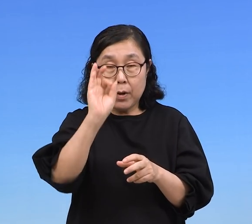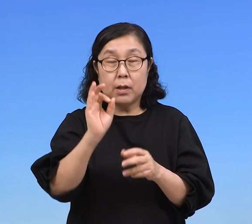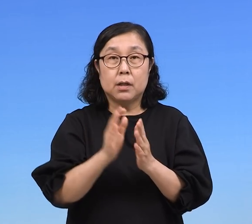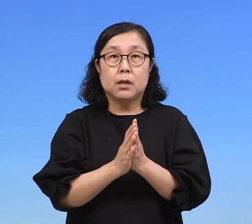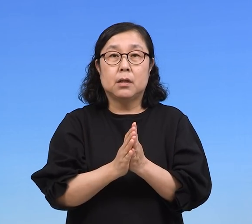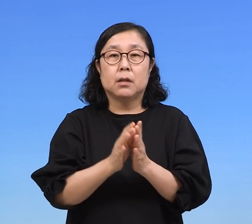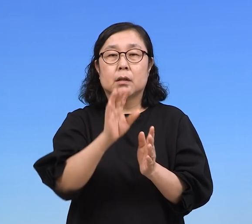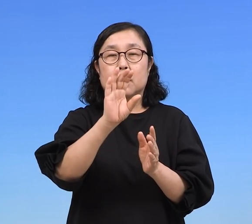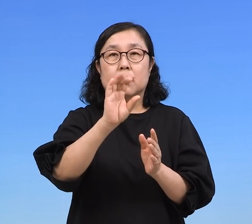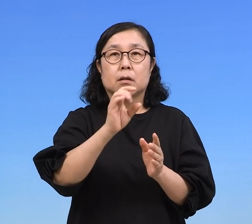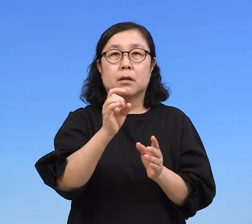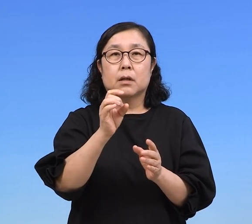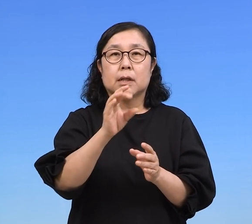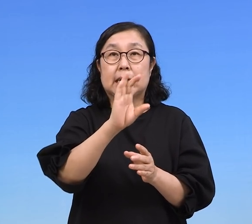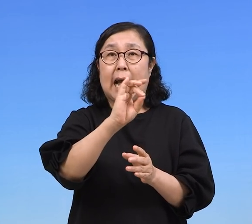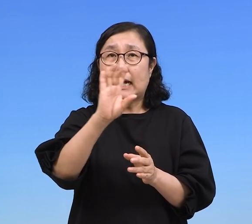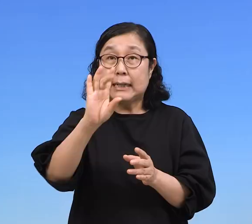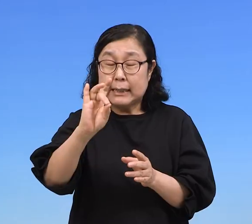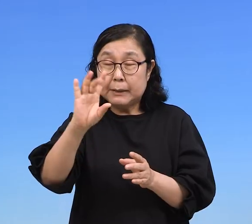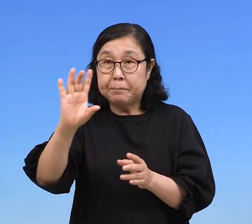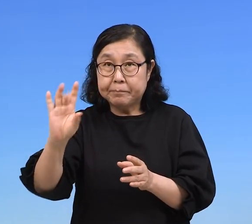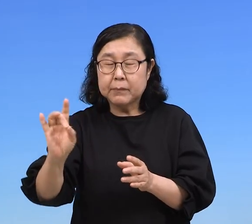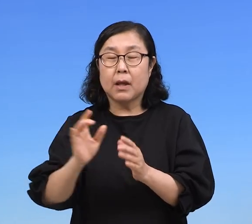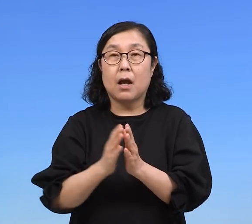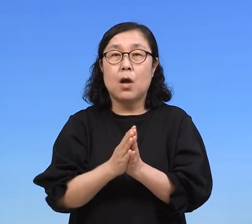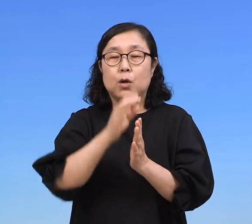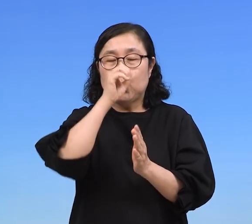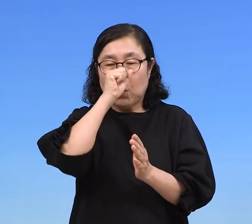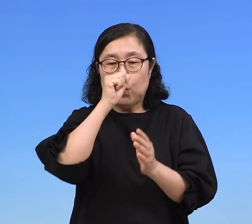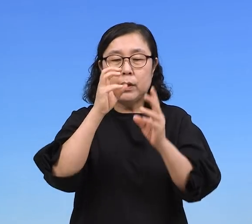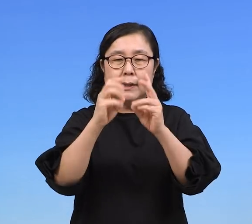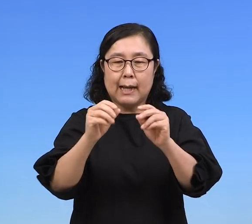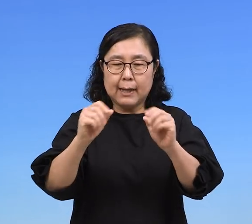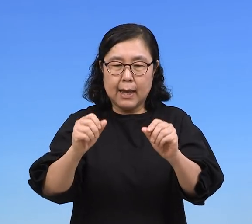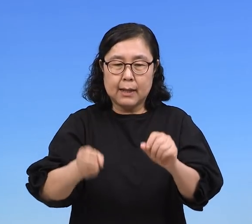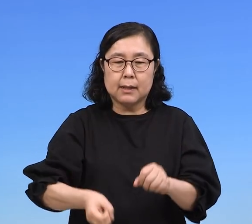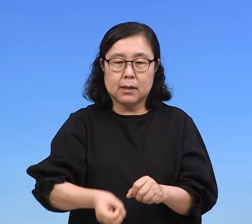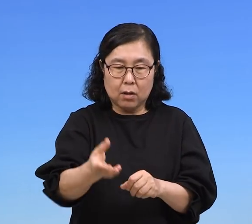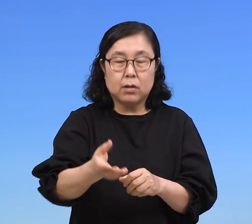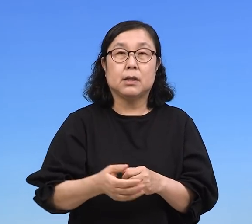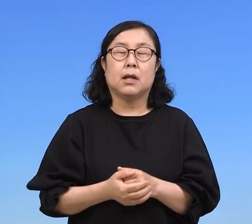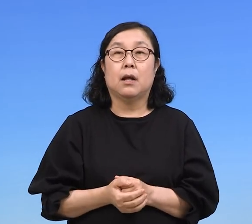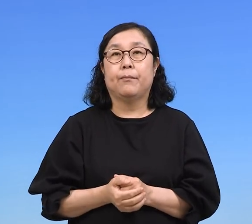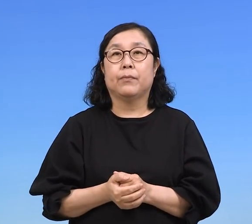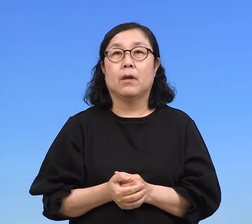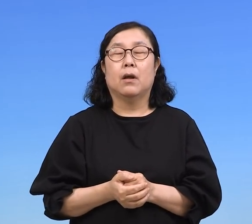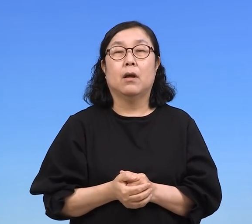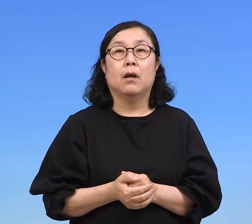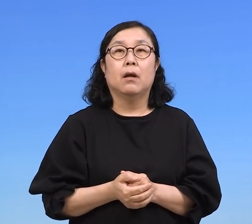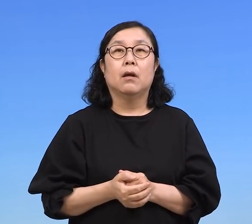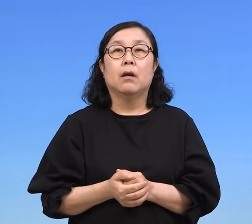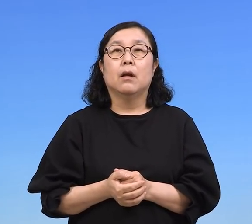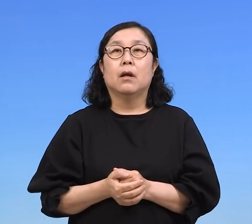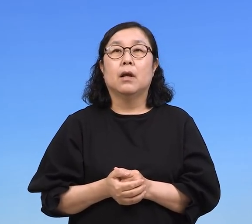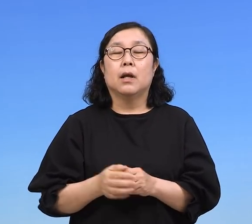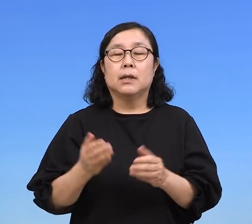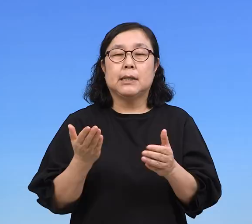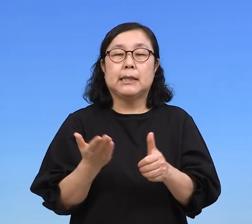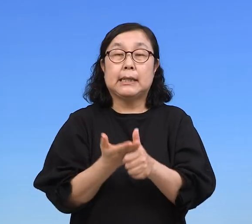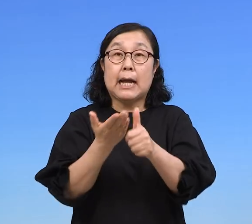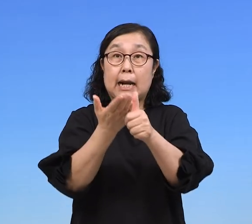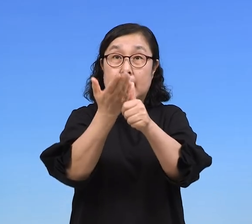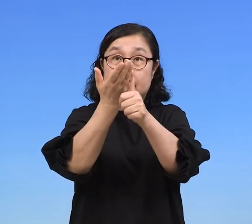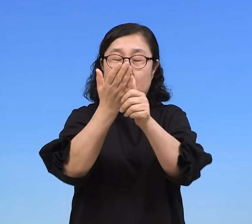보십시오. 들어는 좋은 땅에 떨어짐에, 좋은 땅에